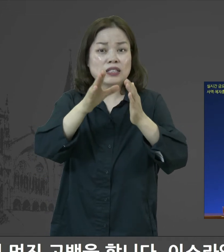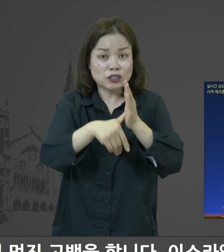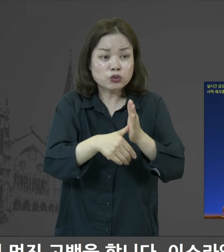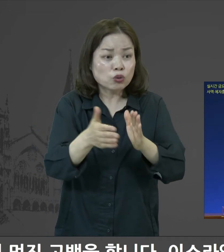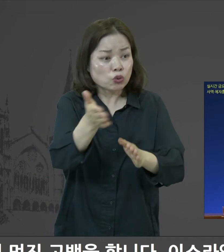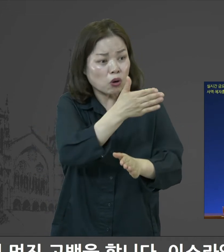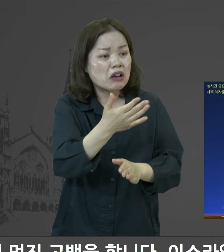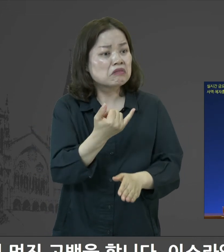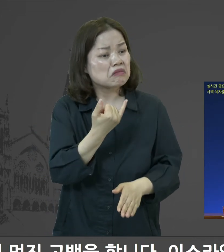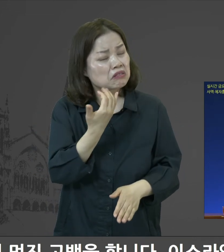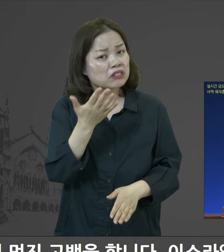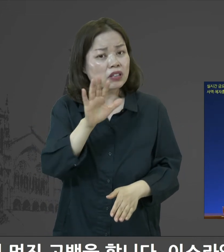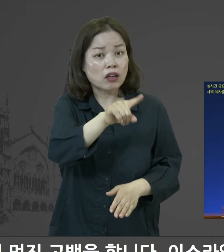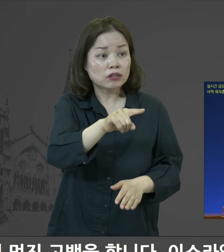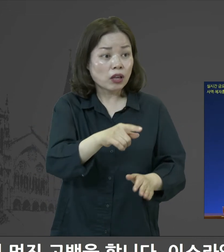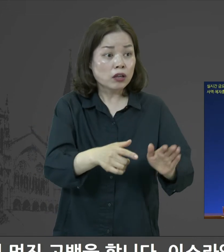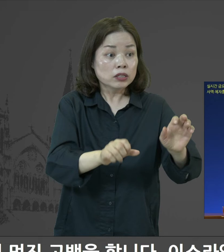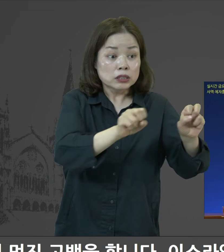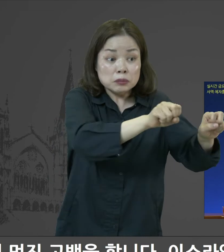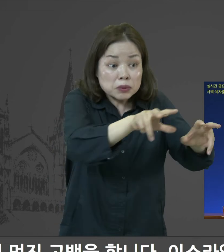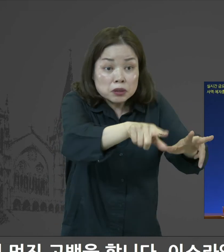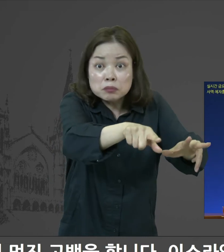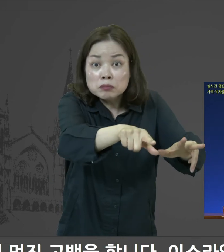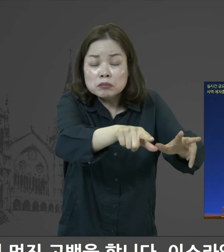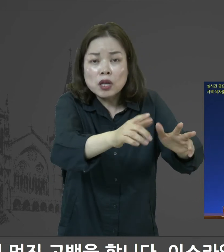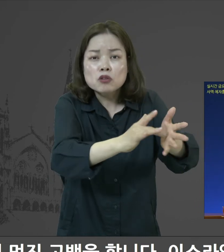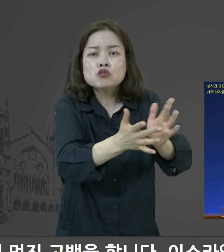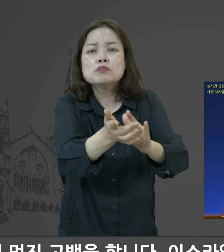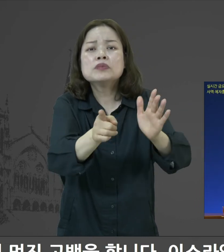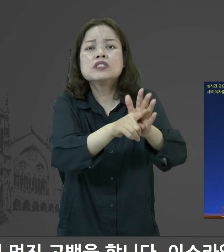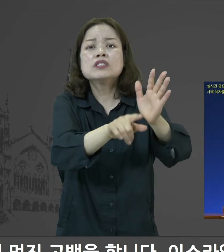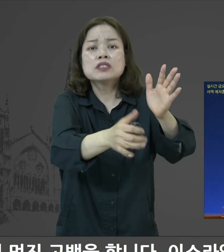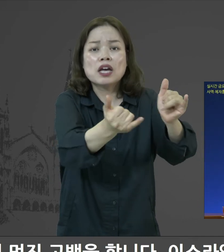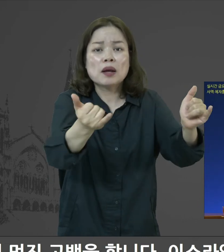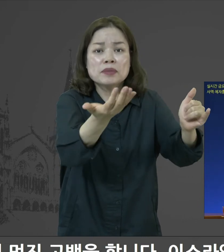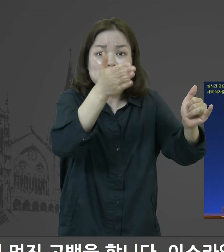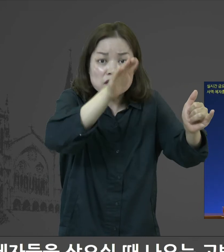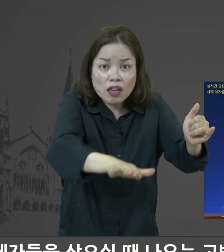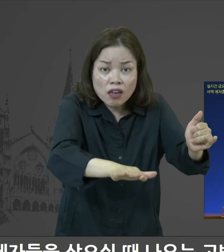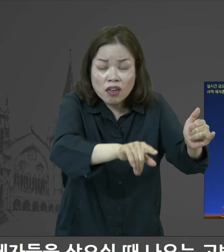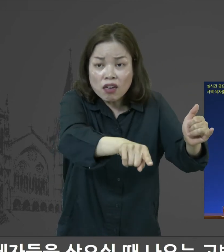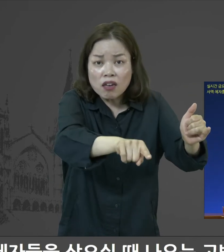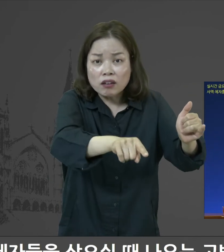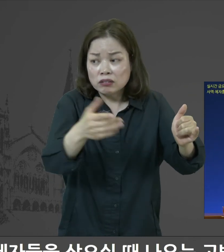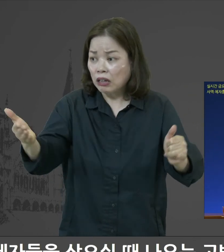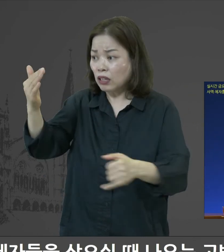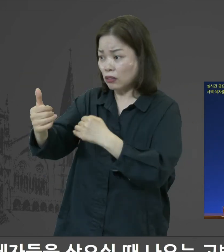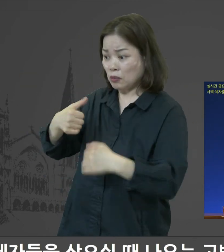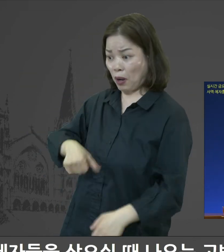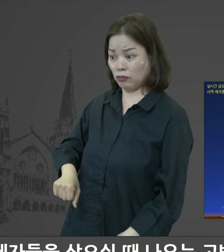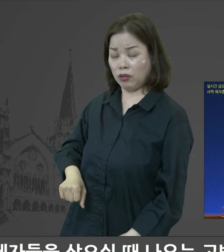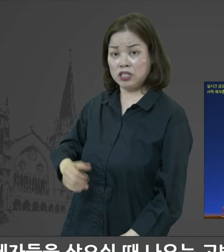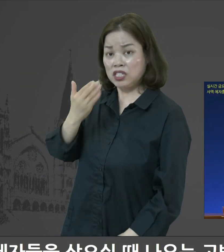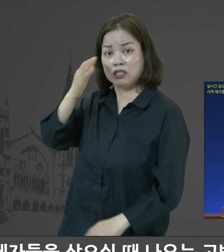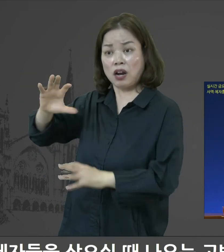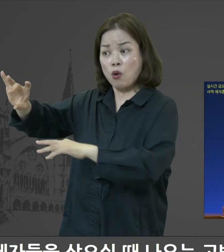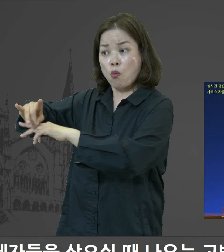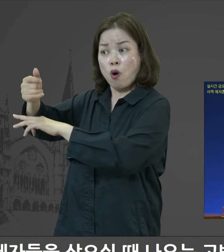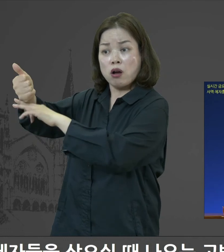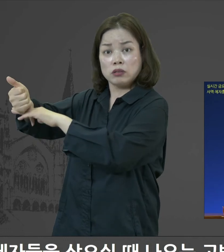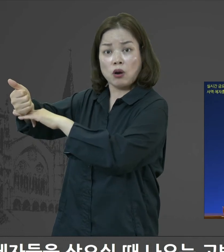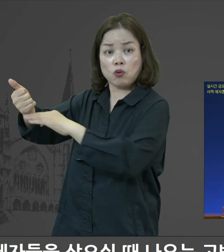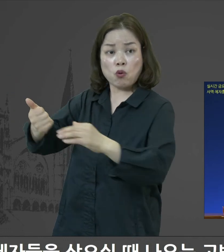삼는 나다나엘의 입술에서 벌써부터 당신은 하나님의 아들이시요 이스라엘의 임금입니다. 여러분,